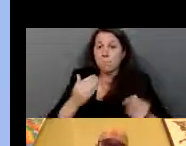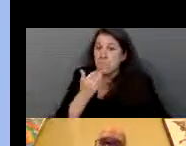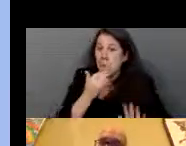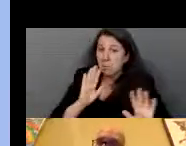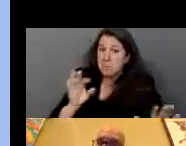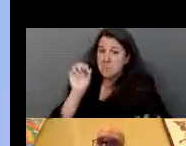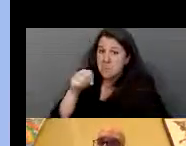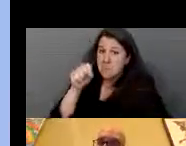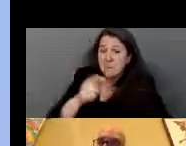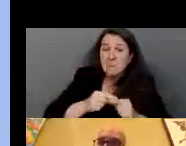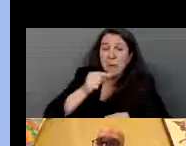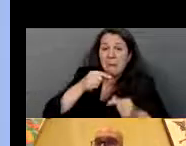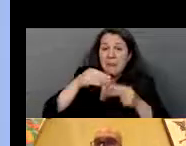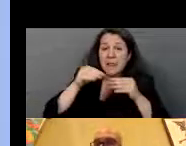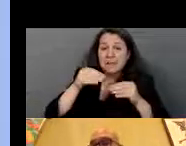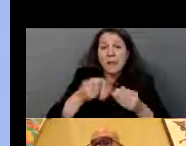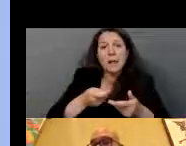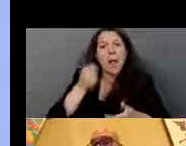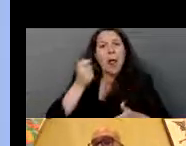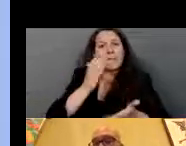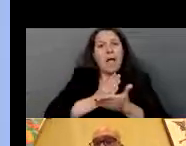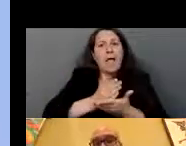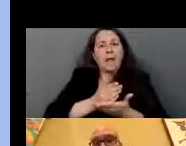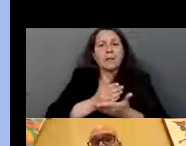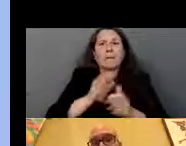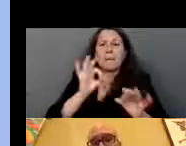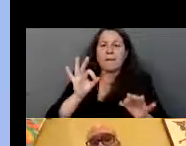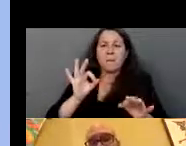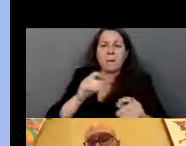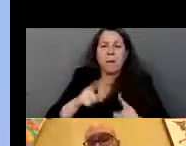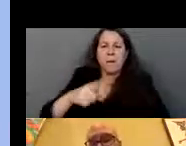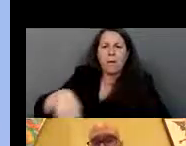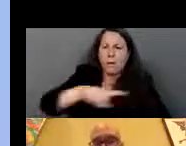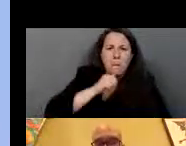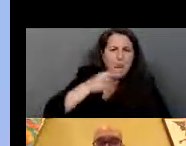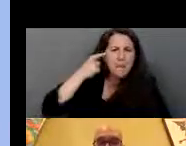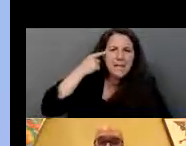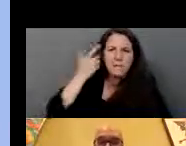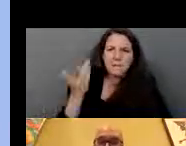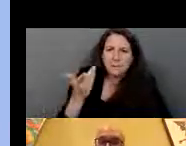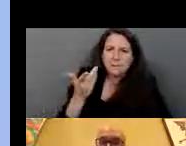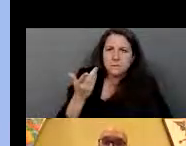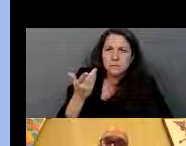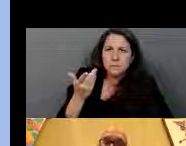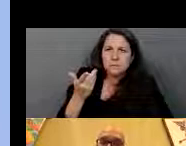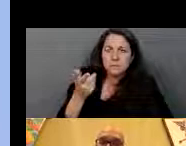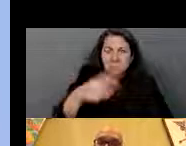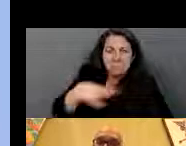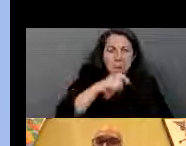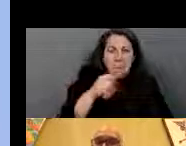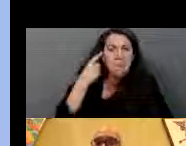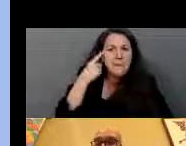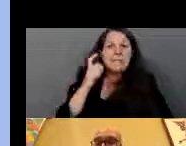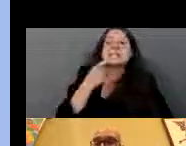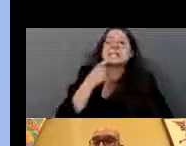en plastique pour l'environnement, mais ça a été fait d'une façon sans penser sans réfléchir finalement aux gens qui pourraient